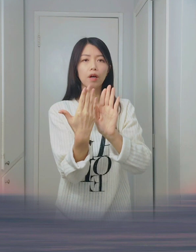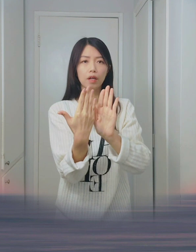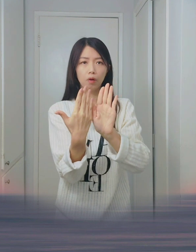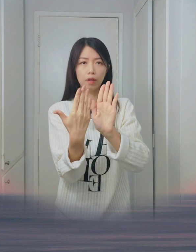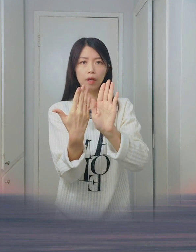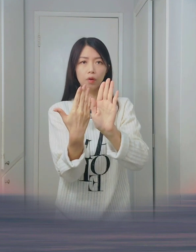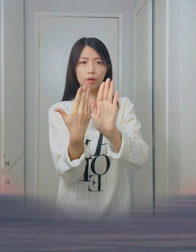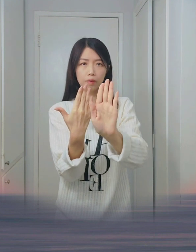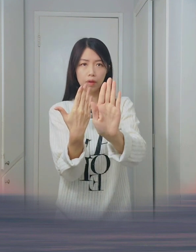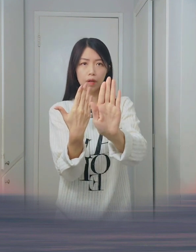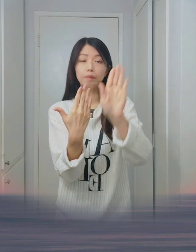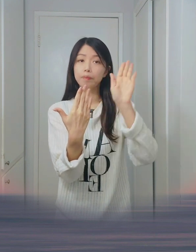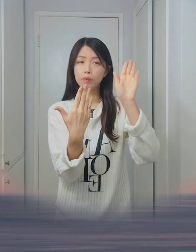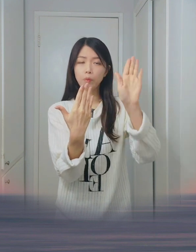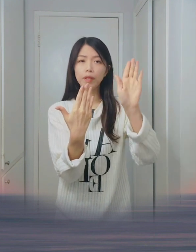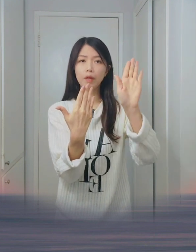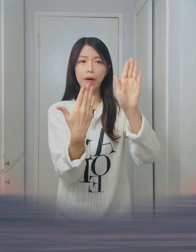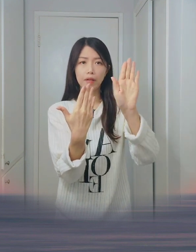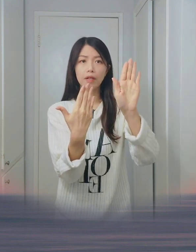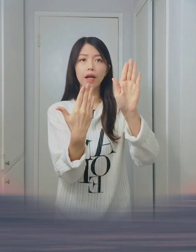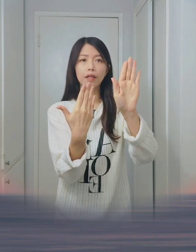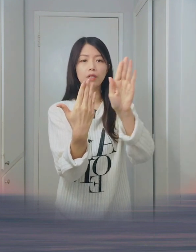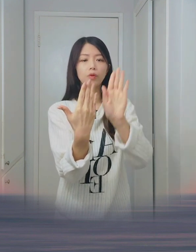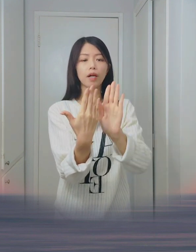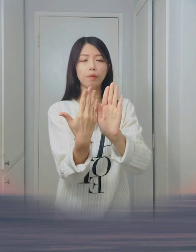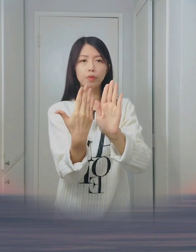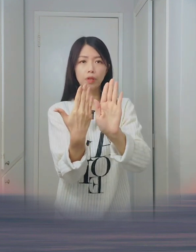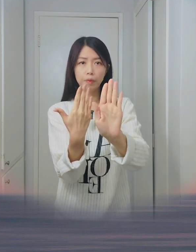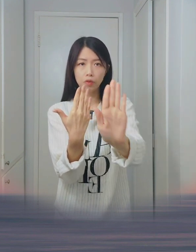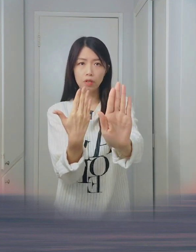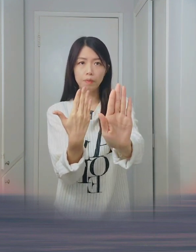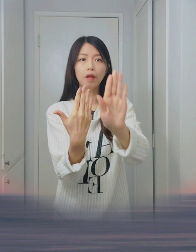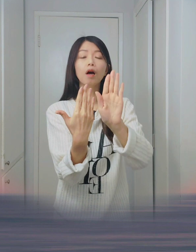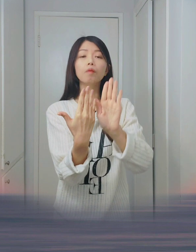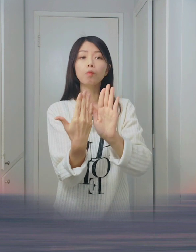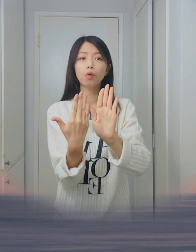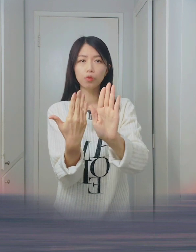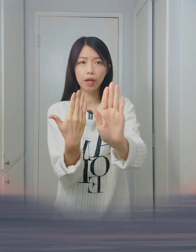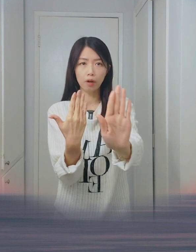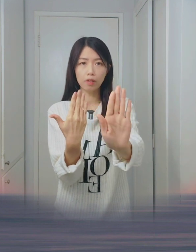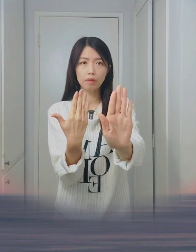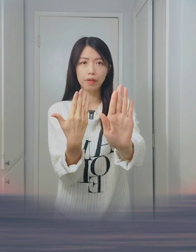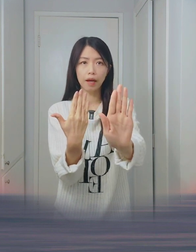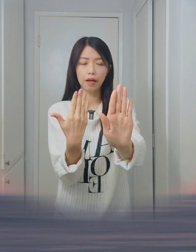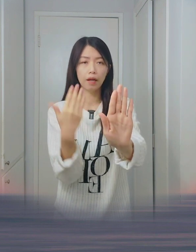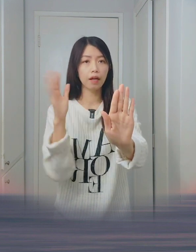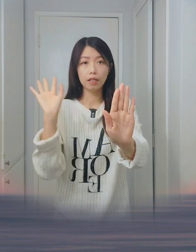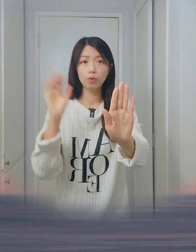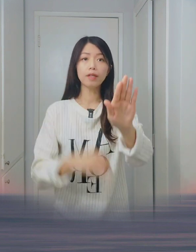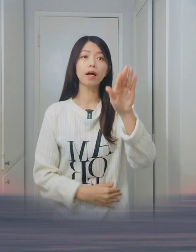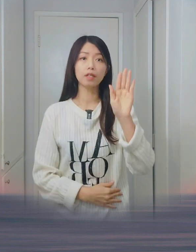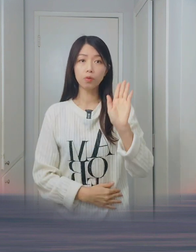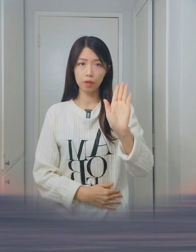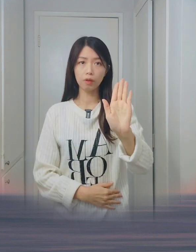해주셔서 이렇게 손바닥이 밖을 향한 이 손을 앞으로 내밀어 주시면 뭐뭐 후에 이런 뜻입니다. 이